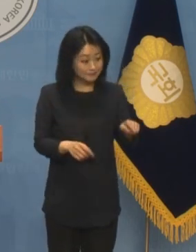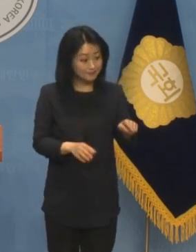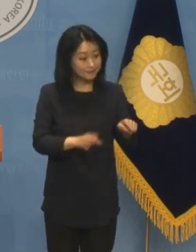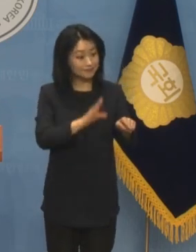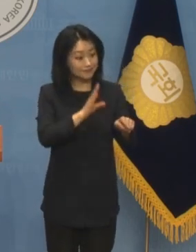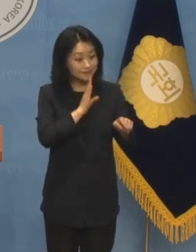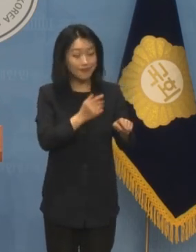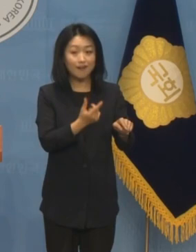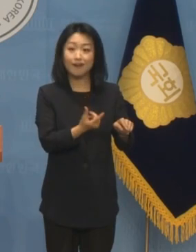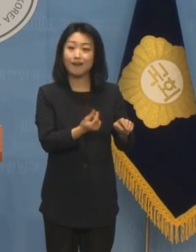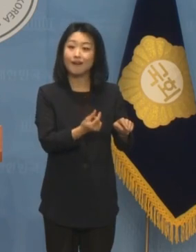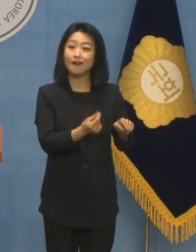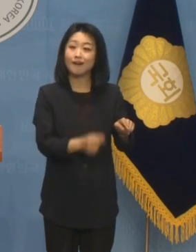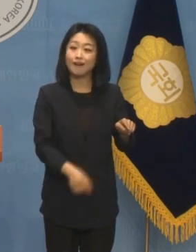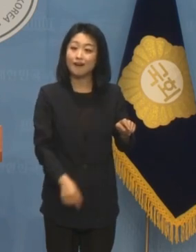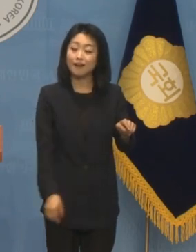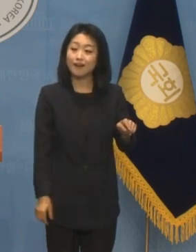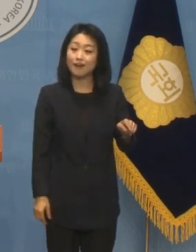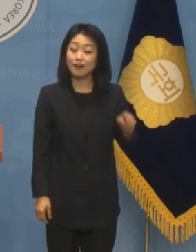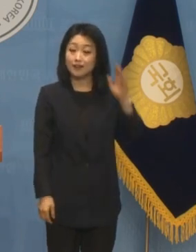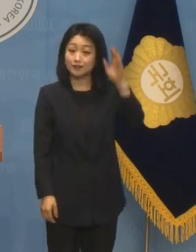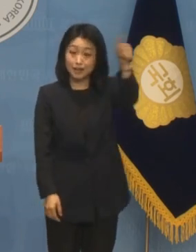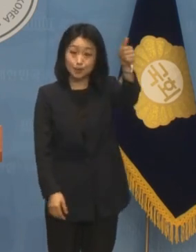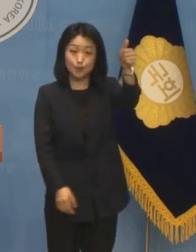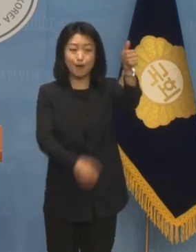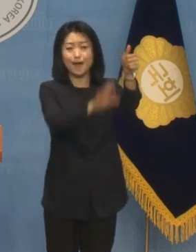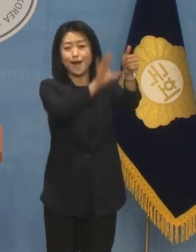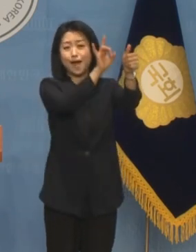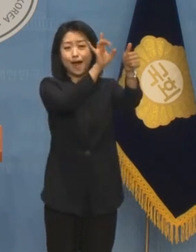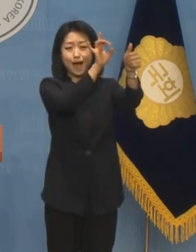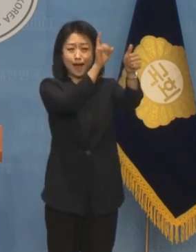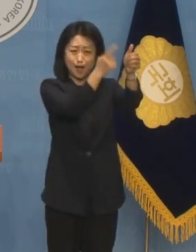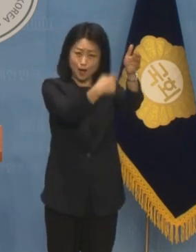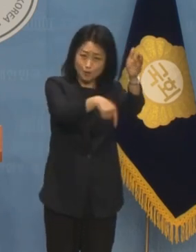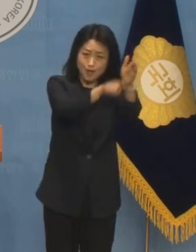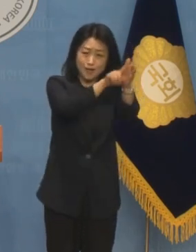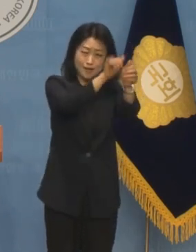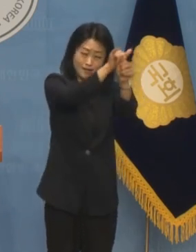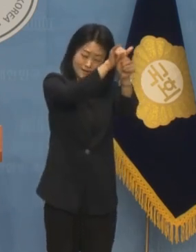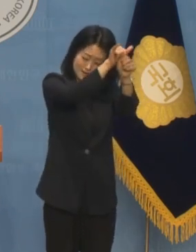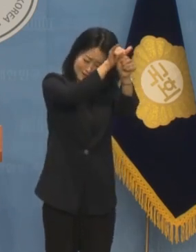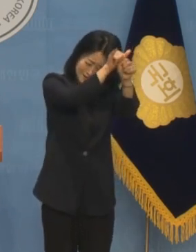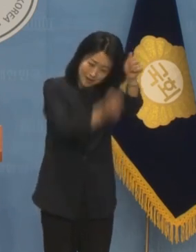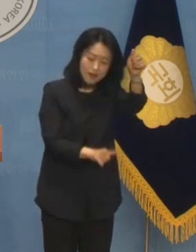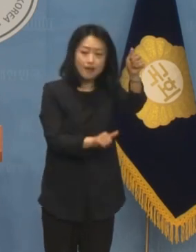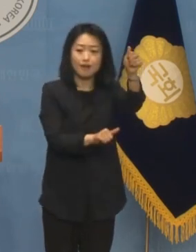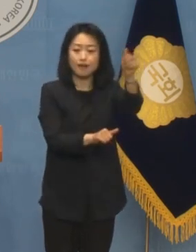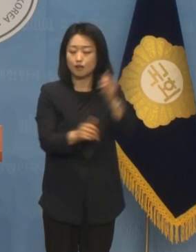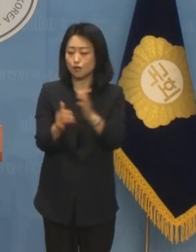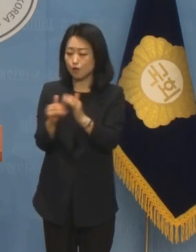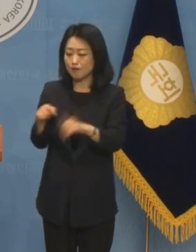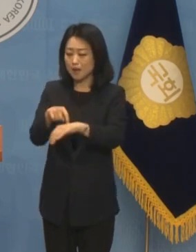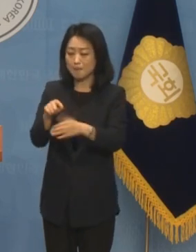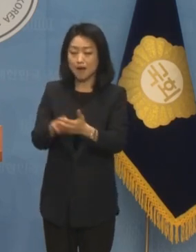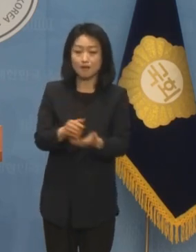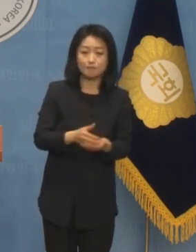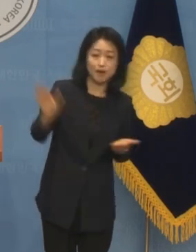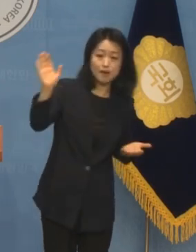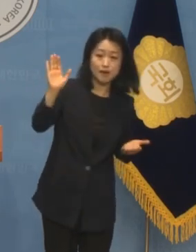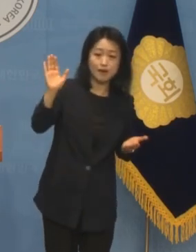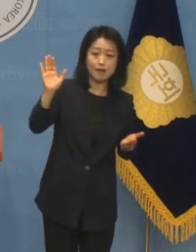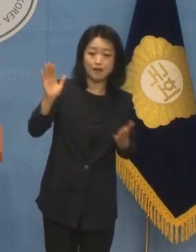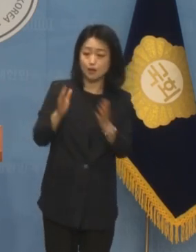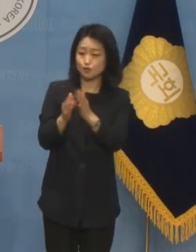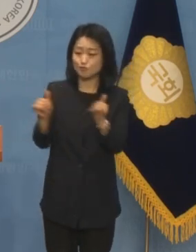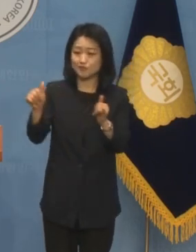대우였던 셈입니다. 오직 대통령 한 사람을 보위하기 위해서 민심을 거부하고 국민의 등